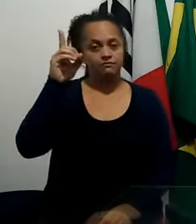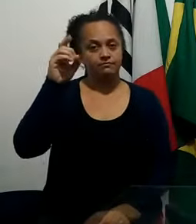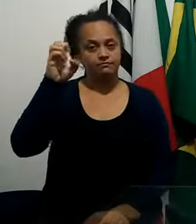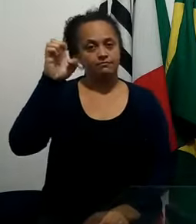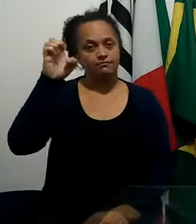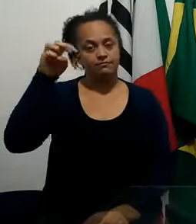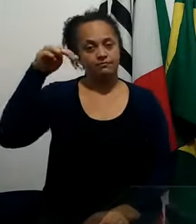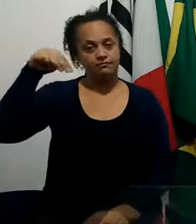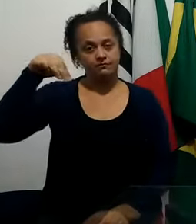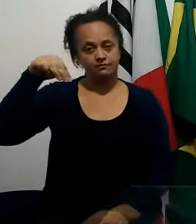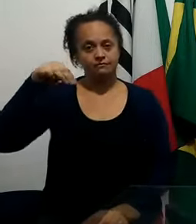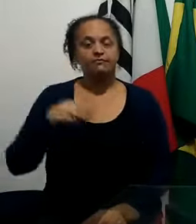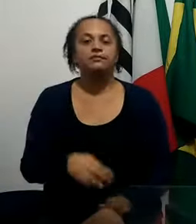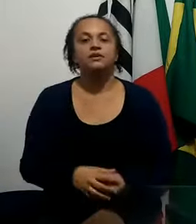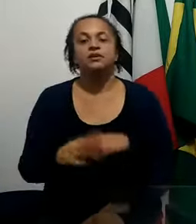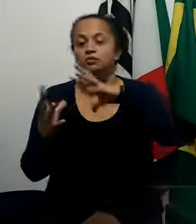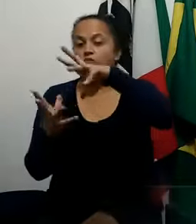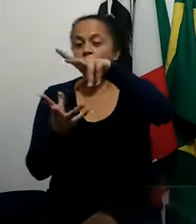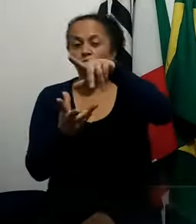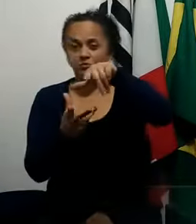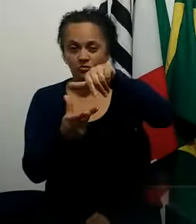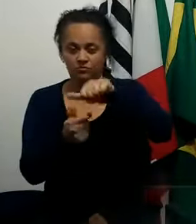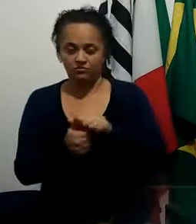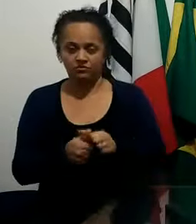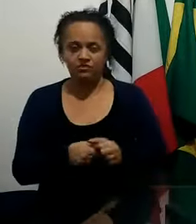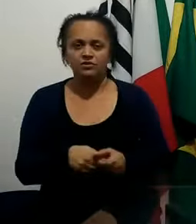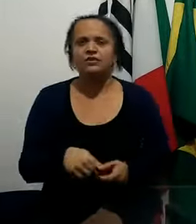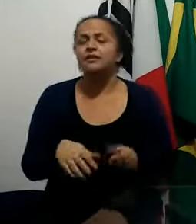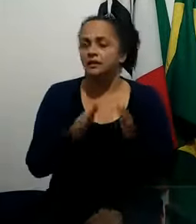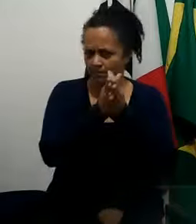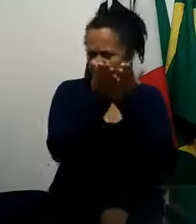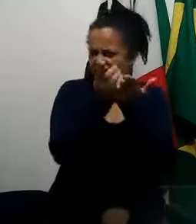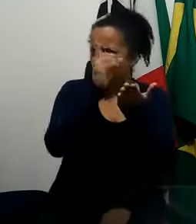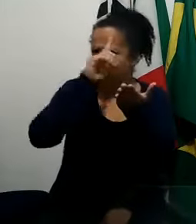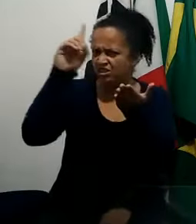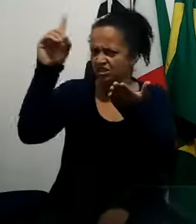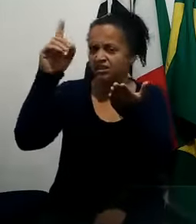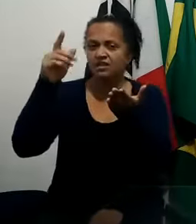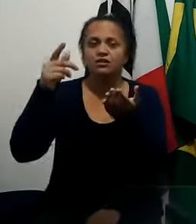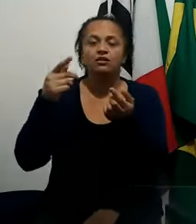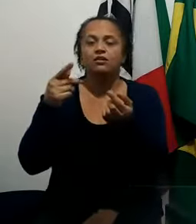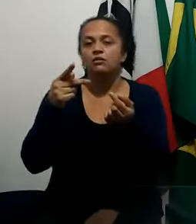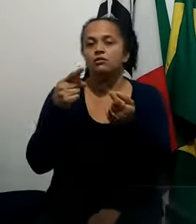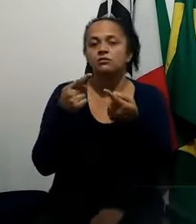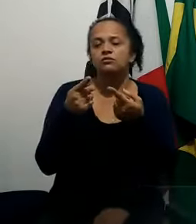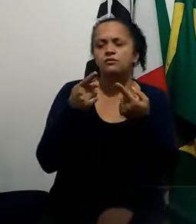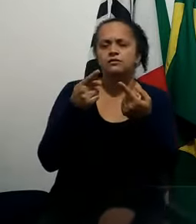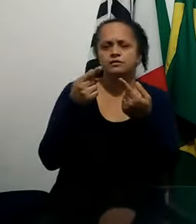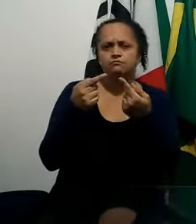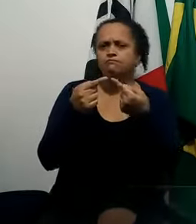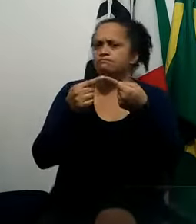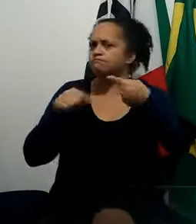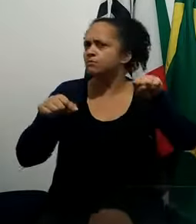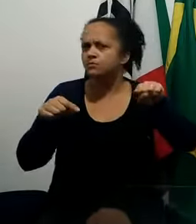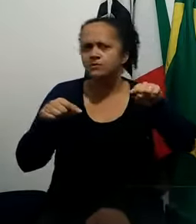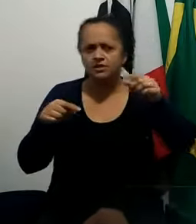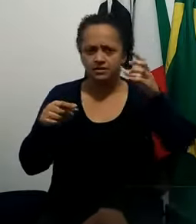de anticristo, ou o homem da iniquidade. 2